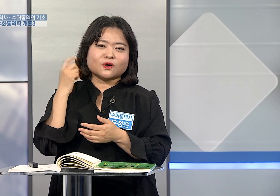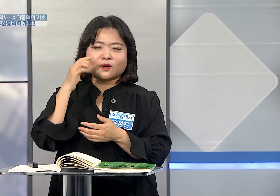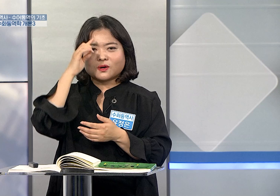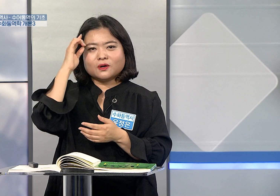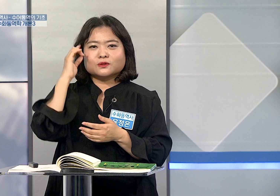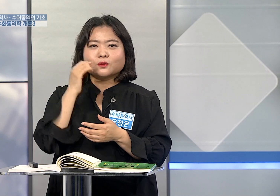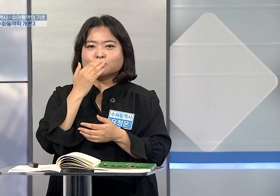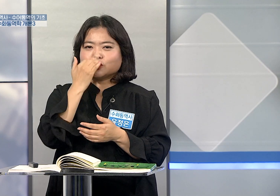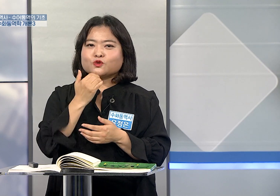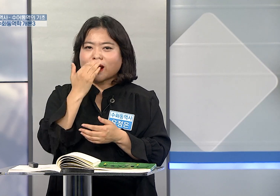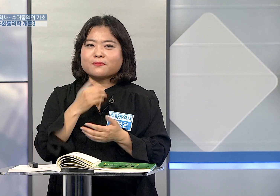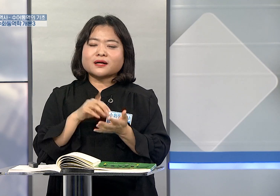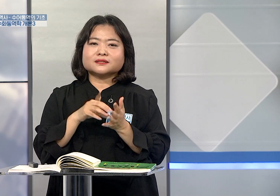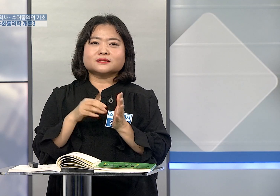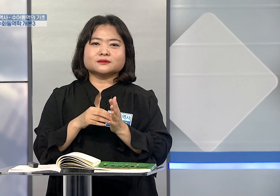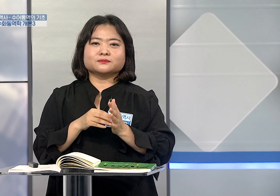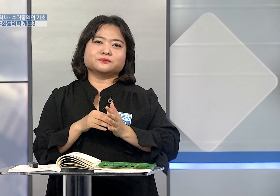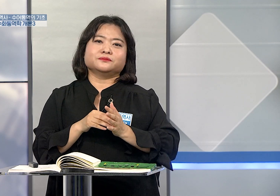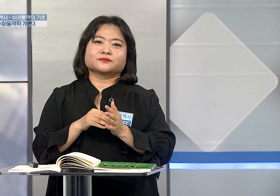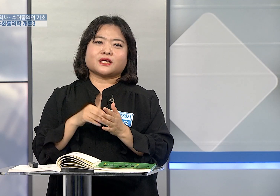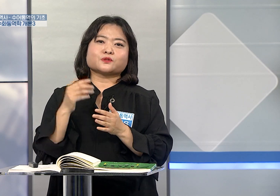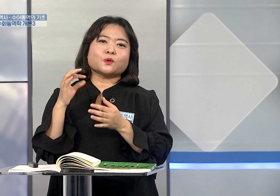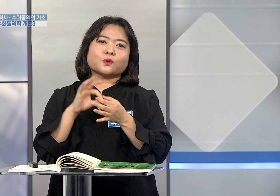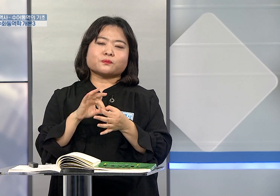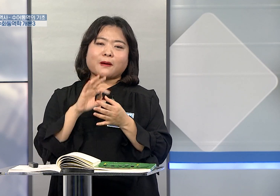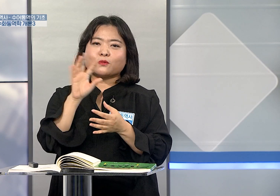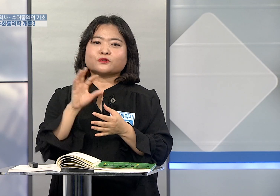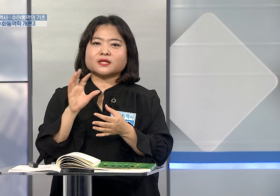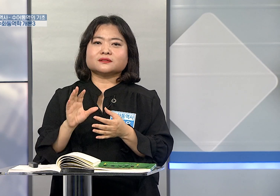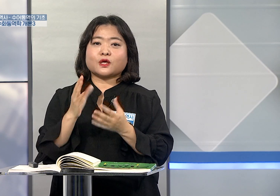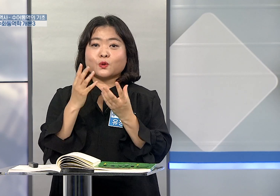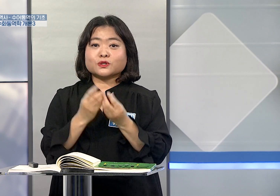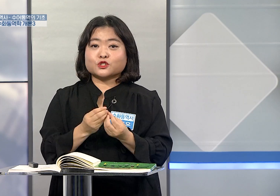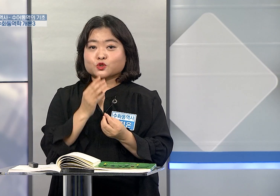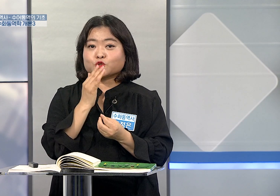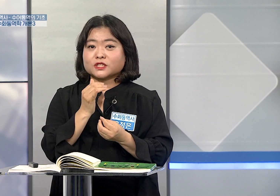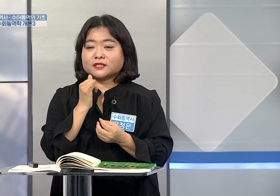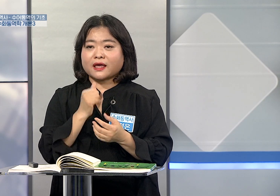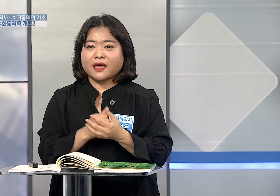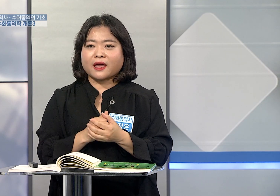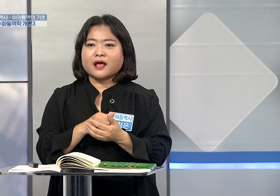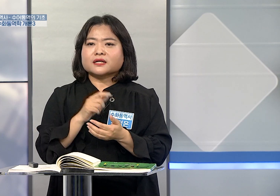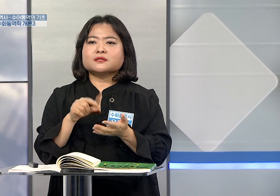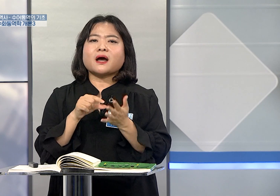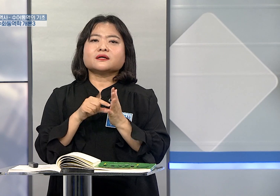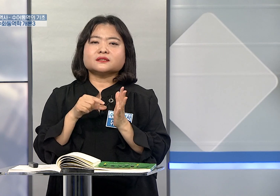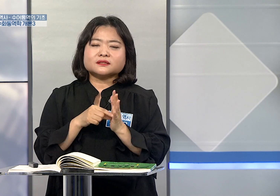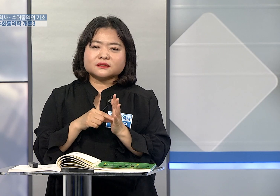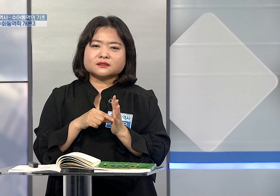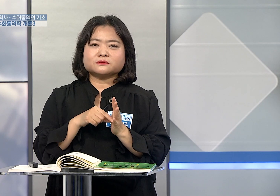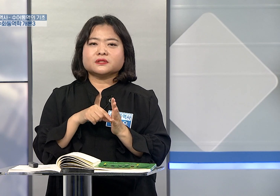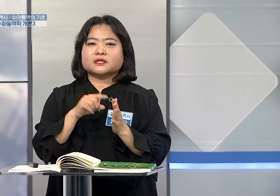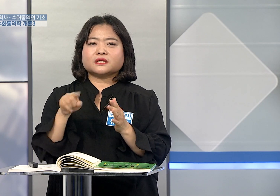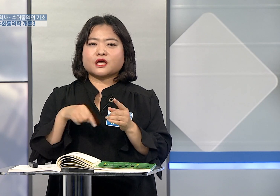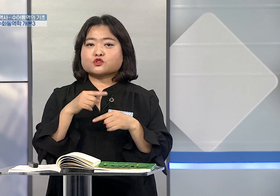들어서 너무 지루할 만큼 계속 반복되는 내용일 수도 있는데 그만큼 이게